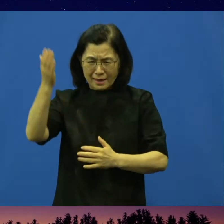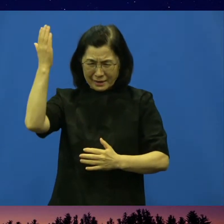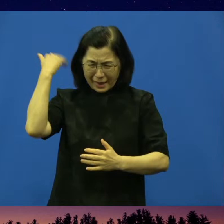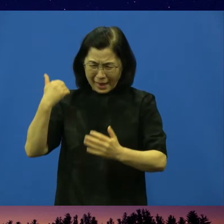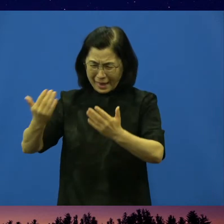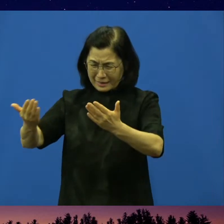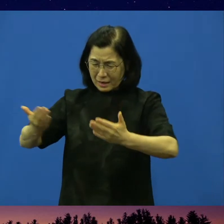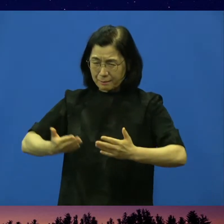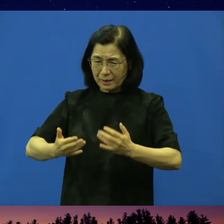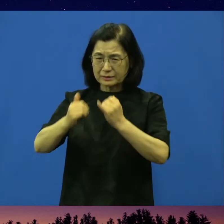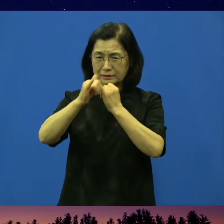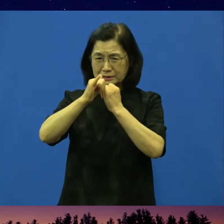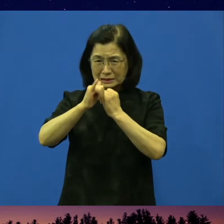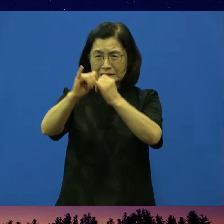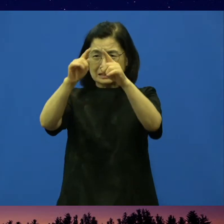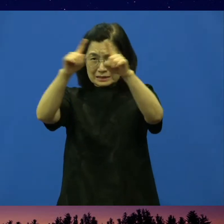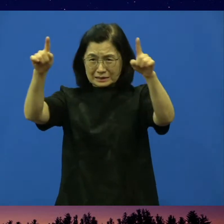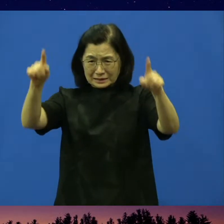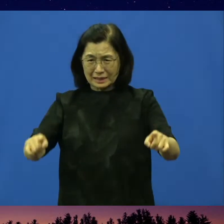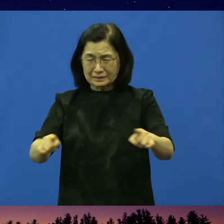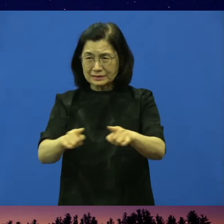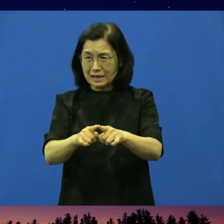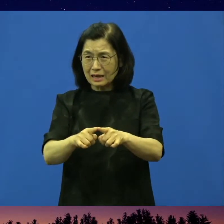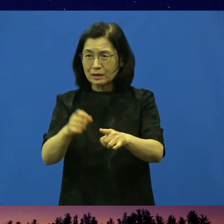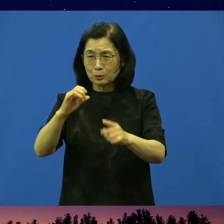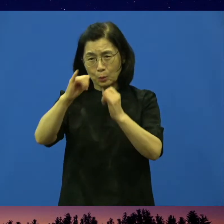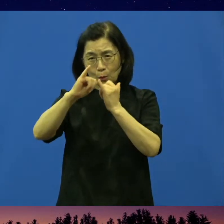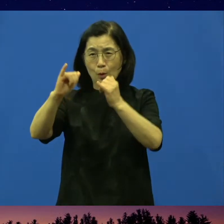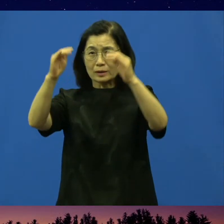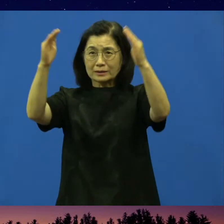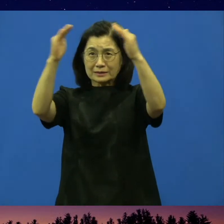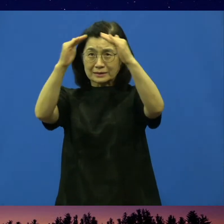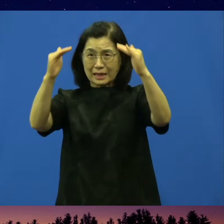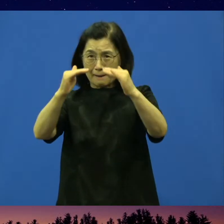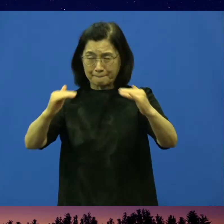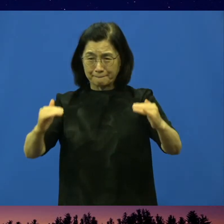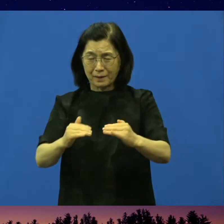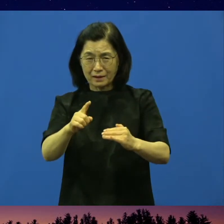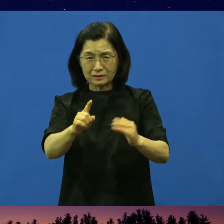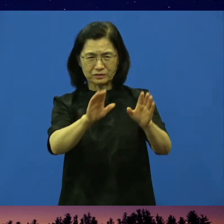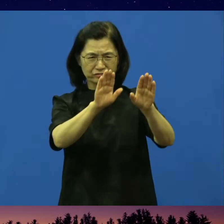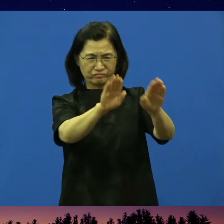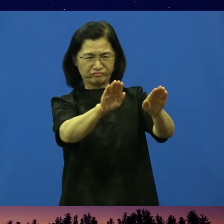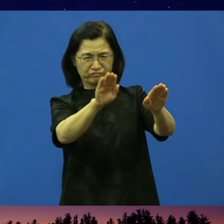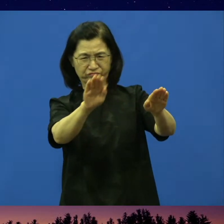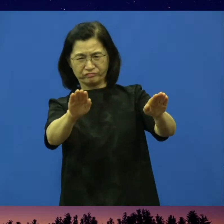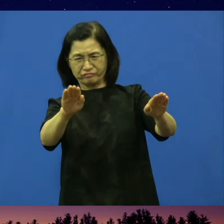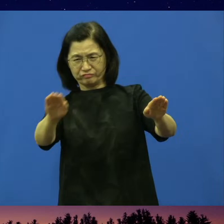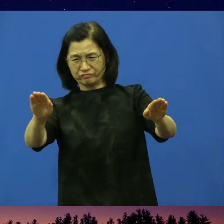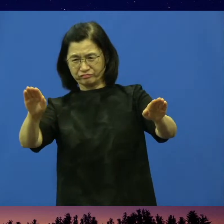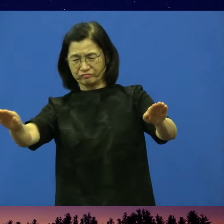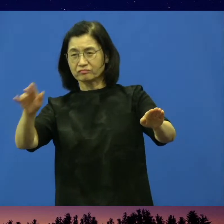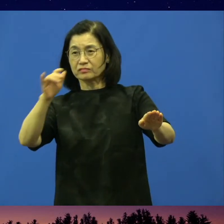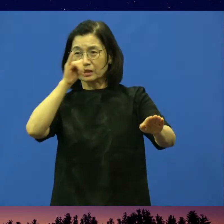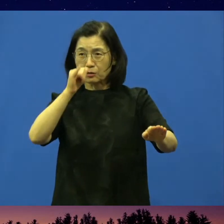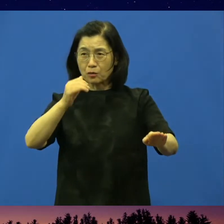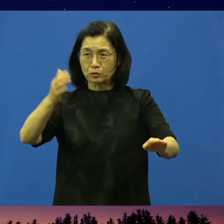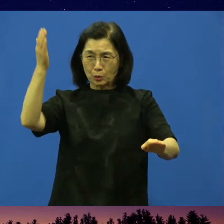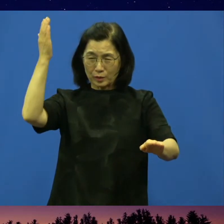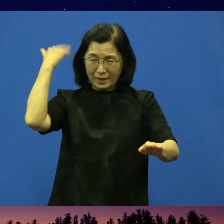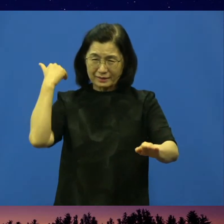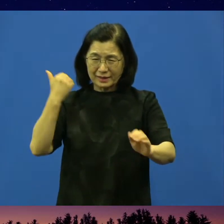지금 이 얘기하면 뜨끔하신 분들이 계십니다. 또 뭐 유명한 사람들과 찍은 옛날에 막 사진 막 그래 액자로